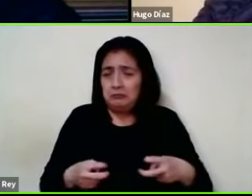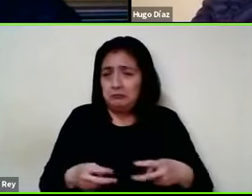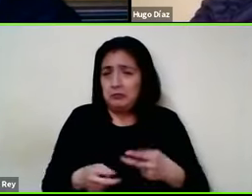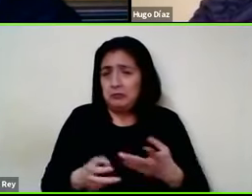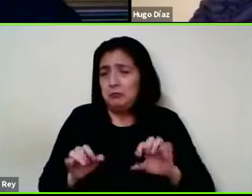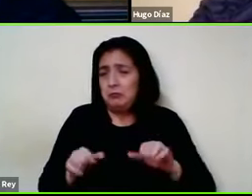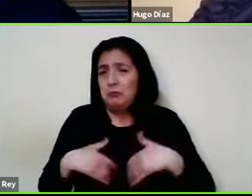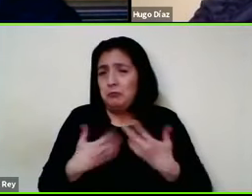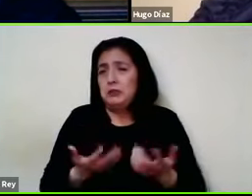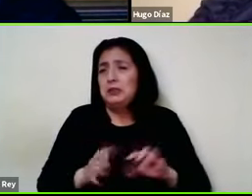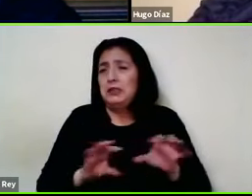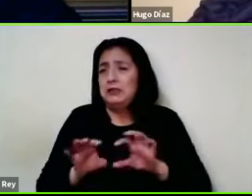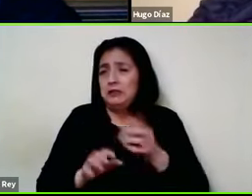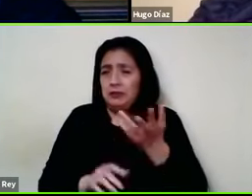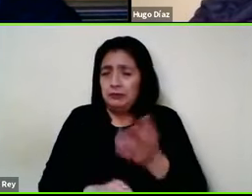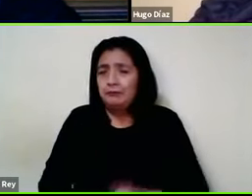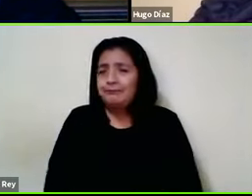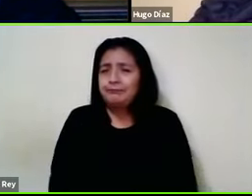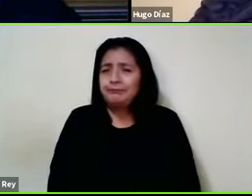puedan ir formulando.